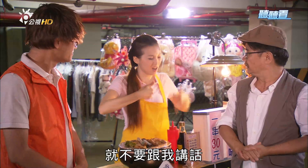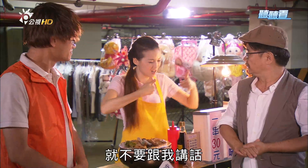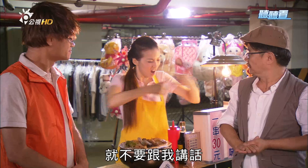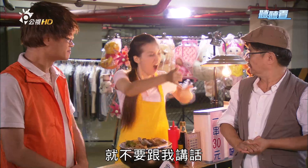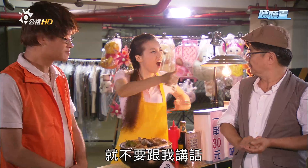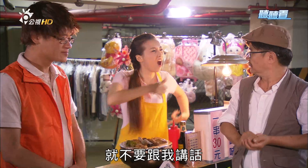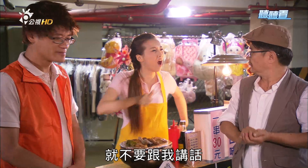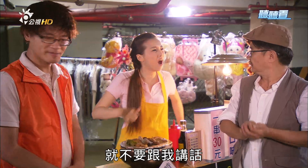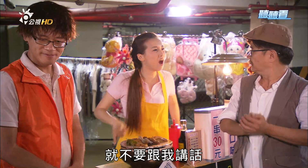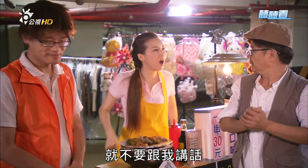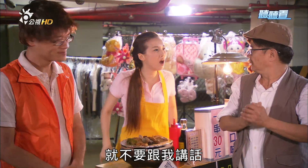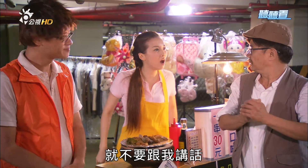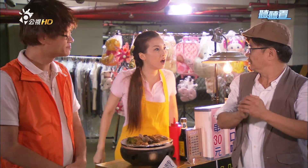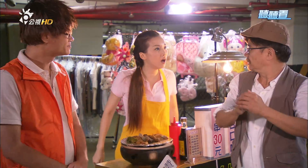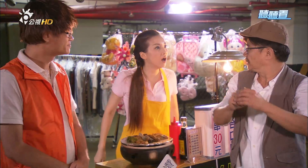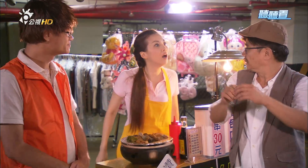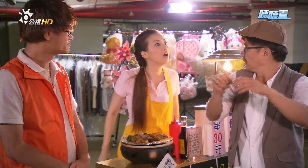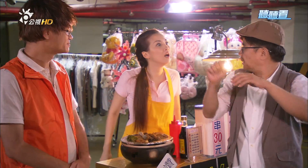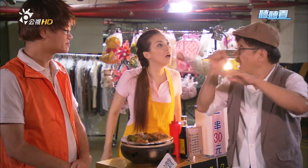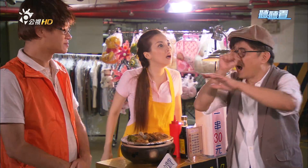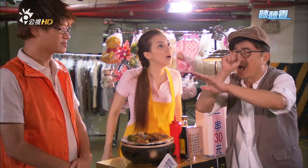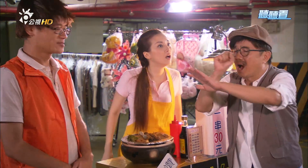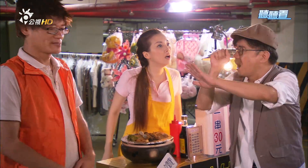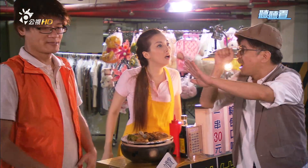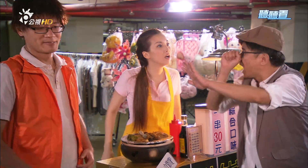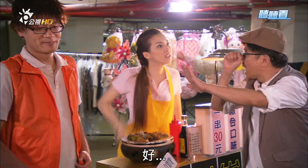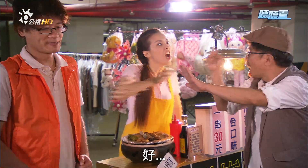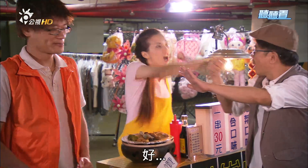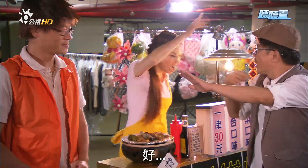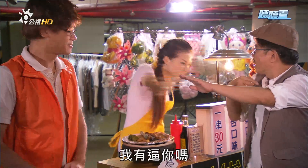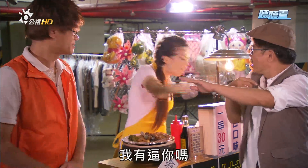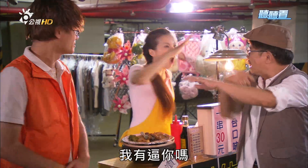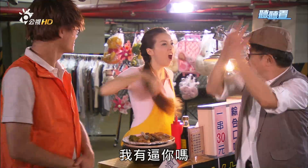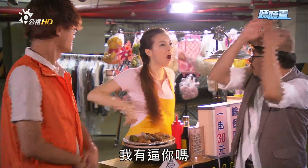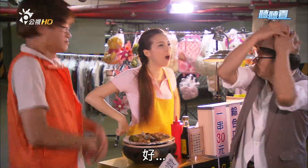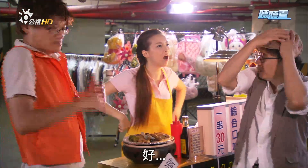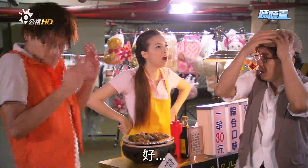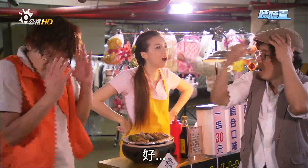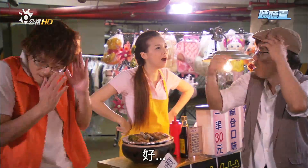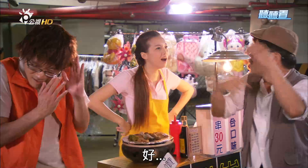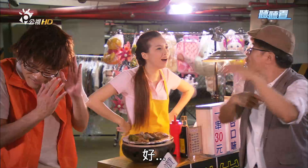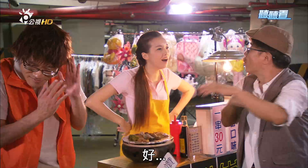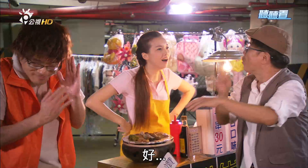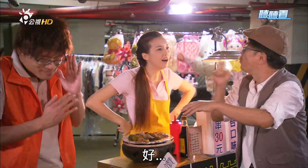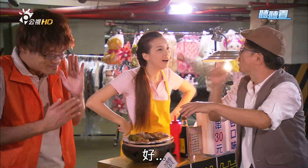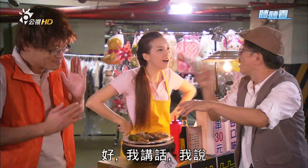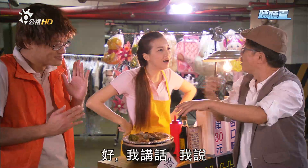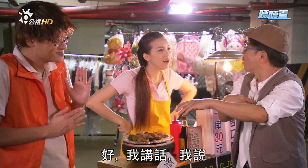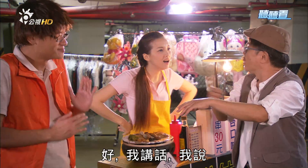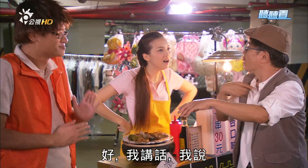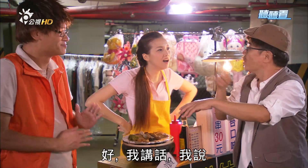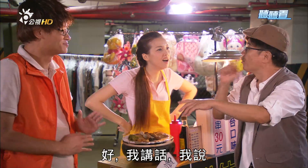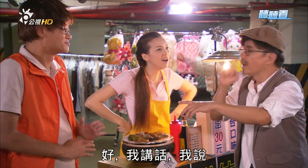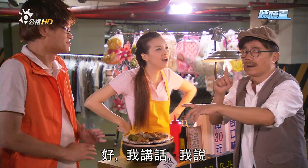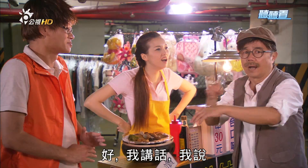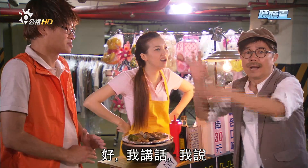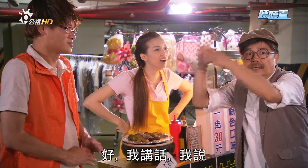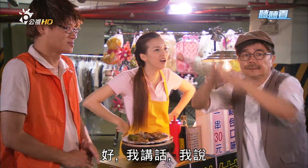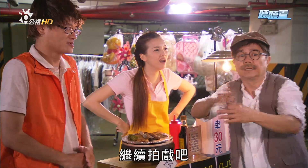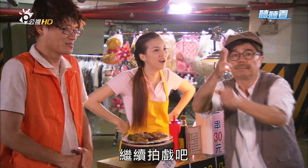我讲话，哈。 啊，好好好， 我要逼你吗？ 好，我讲话，我说，继续